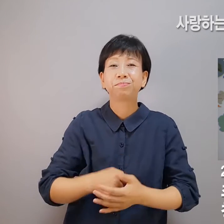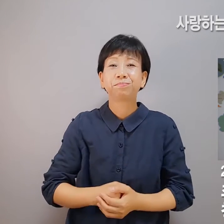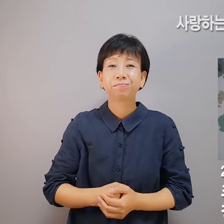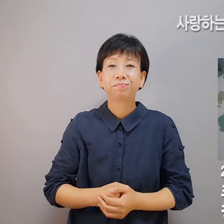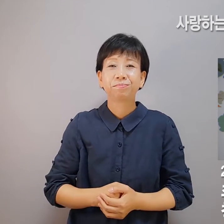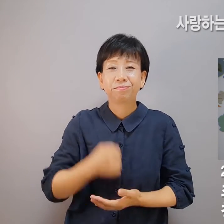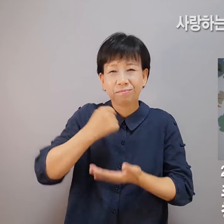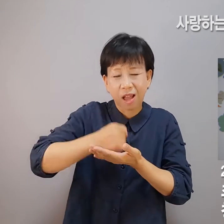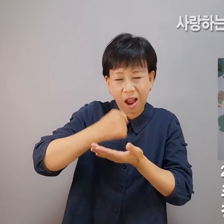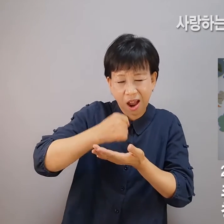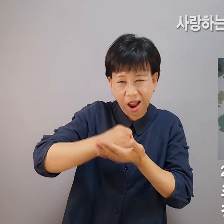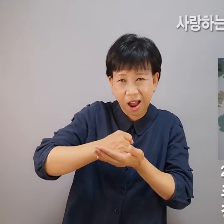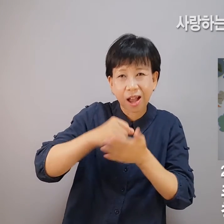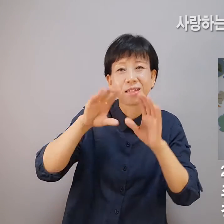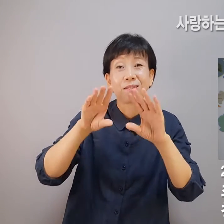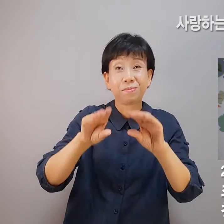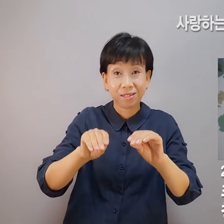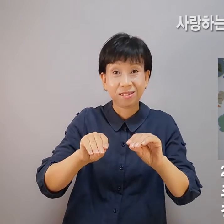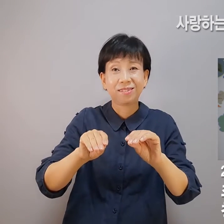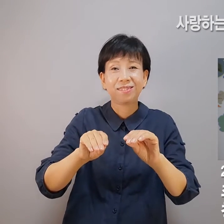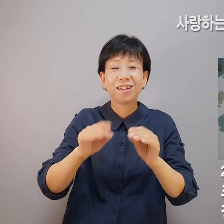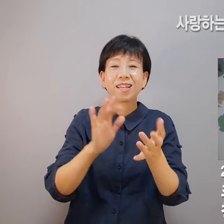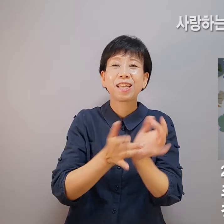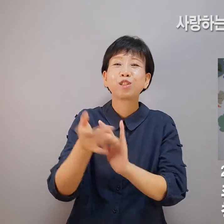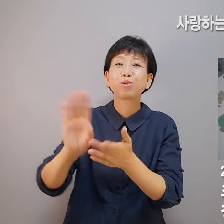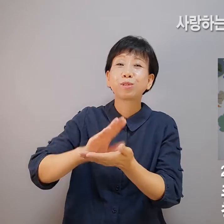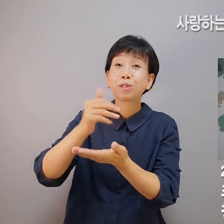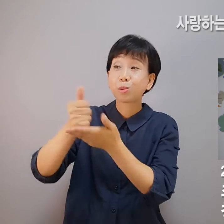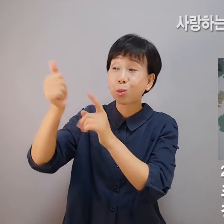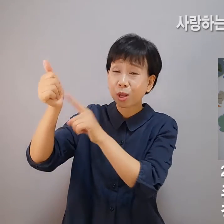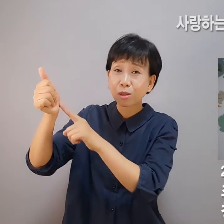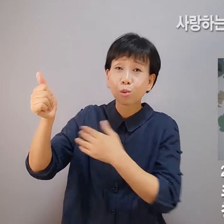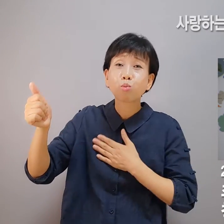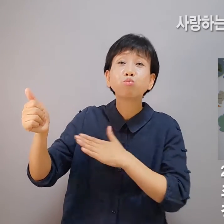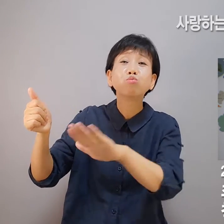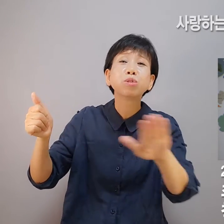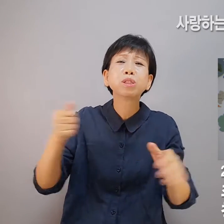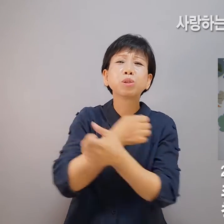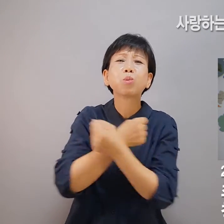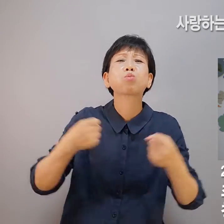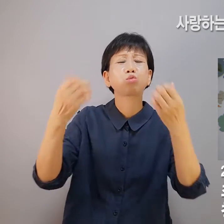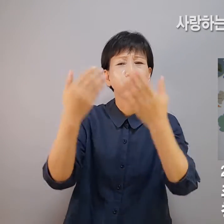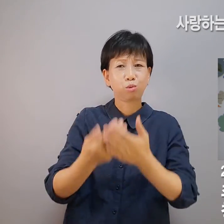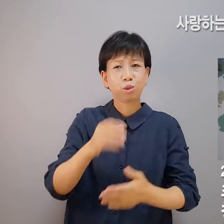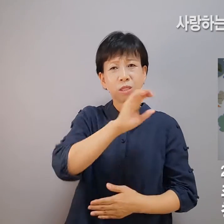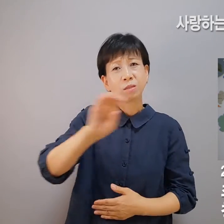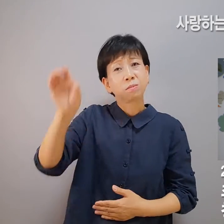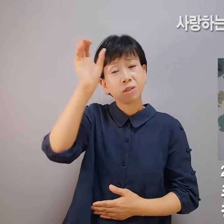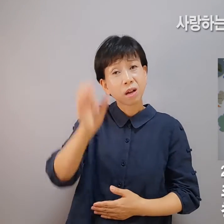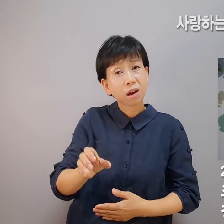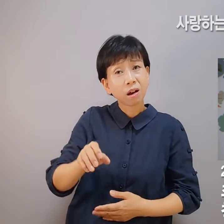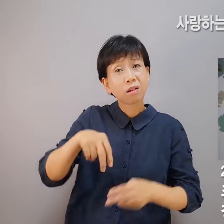하지 않는 게 좋겠고요. 예수 그리스도께서 우리를 용서하시고 십자가에 죽으셨던 것처럼